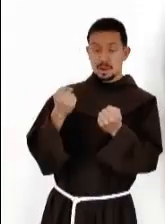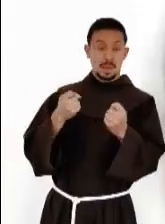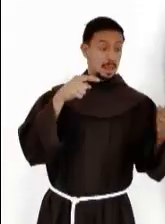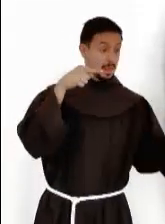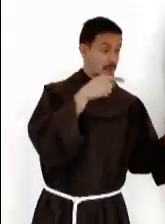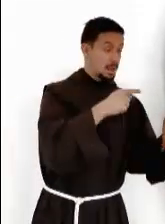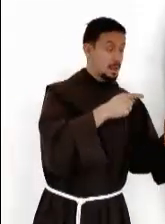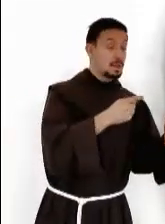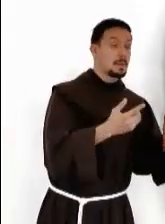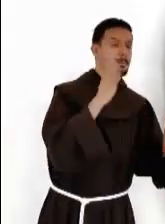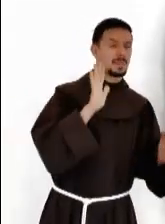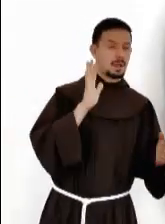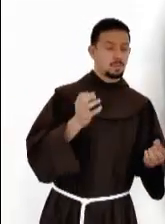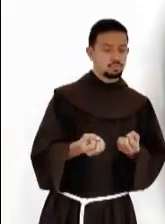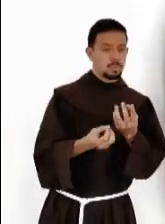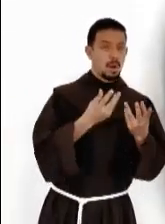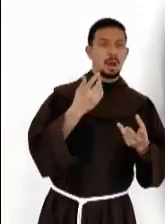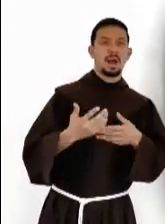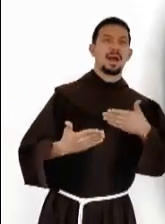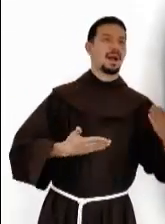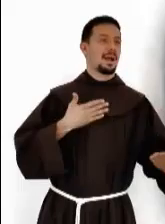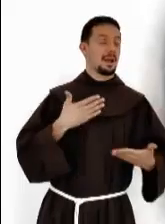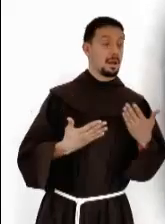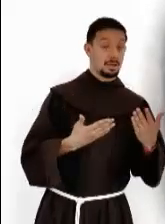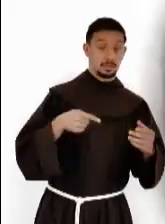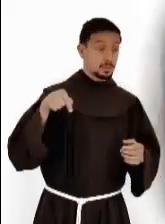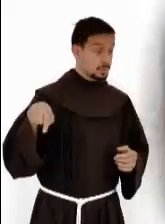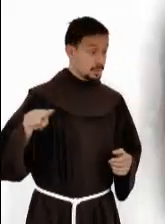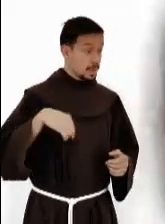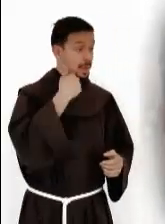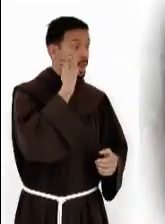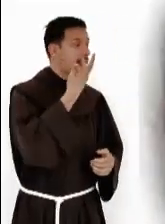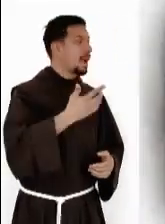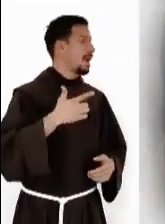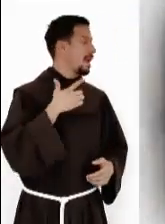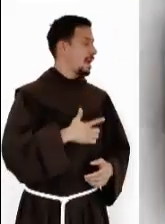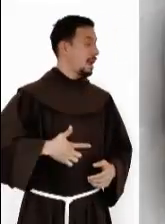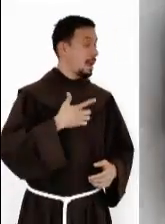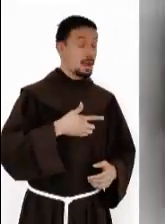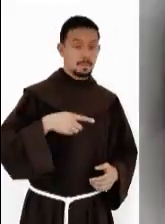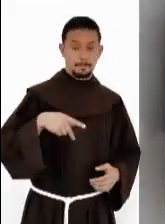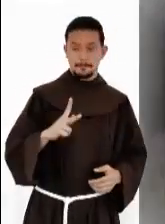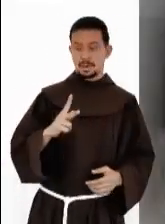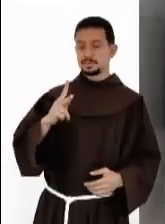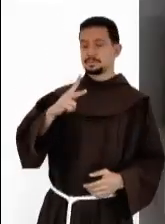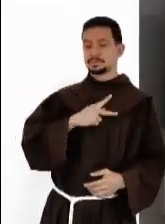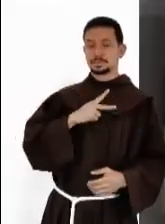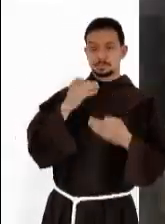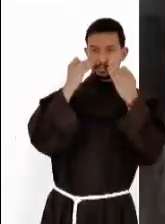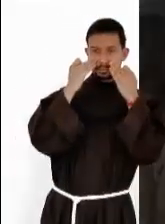y brillaba, y ustedes quisieron alegrarse un instante con su luz. Pero yo tengo un testimonio mejor que el de